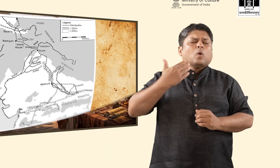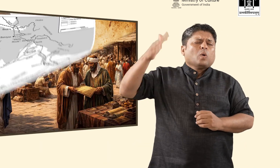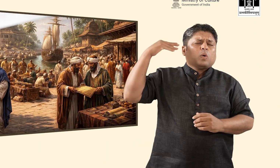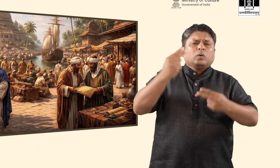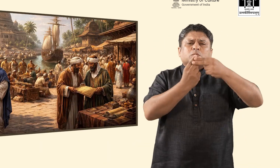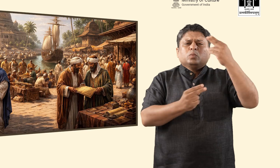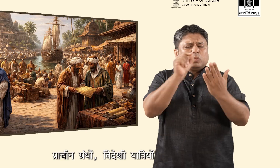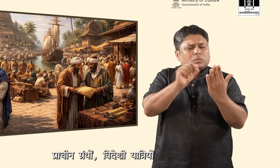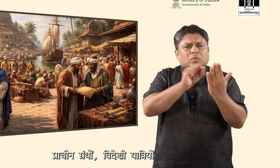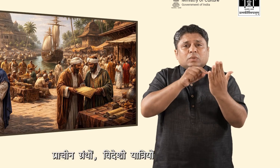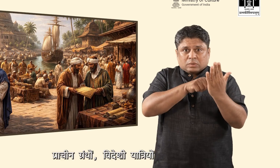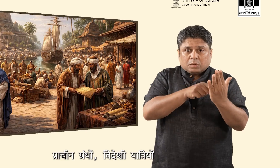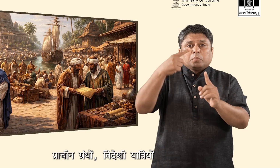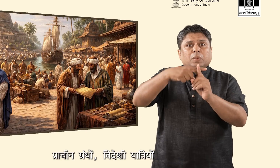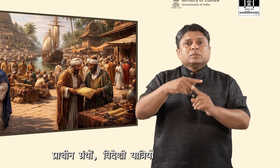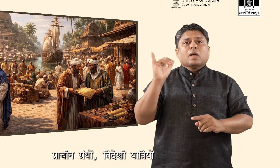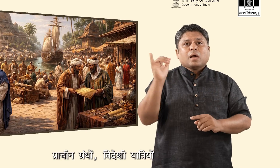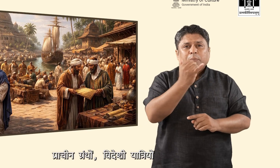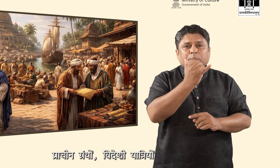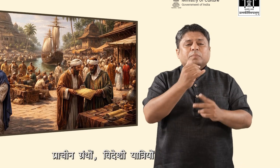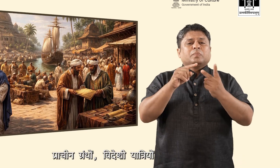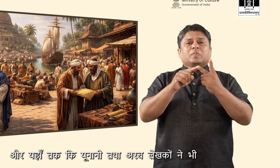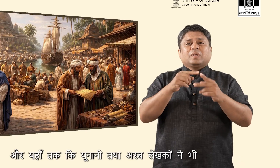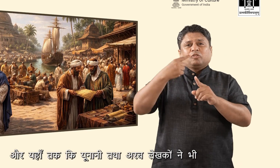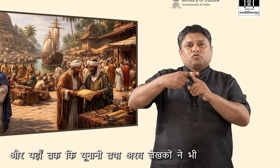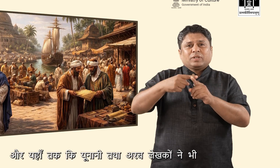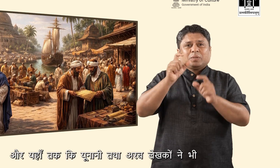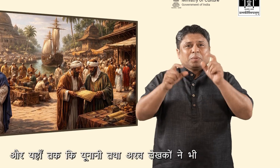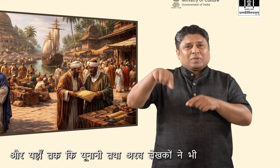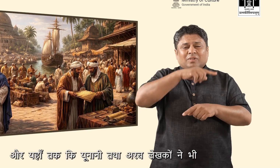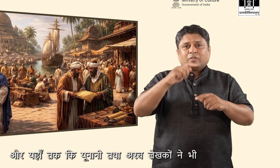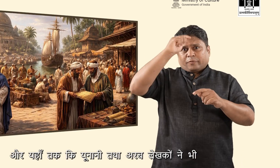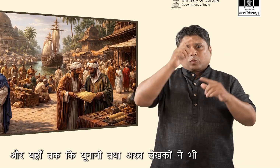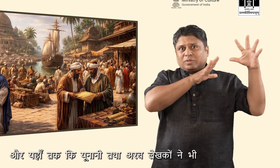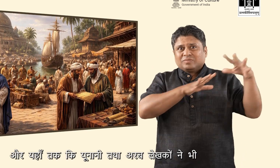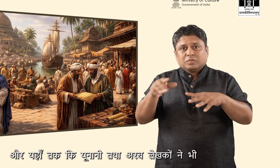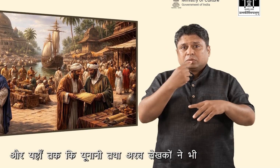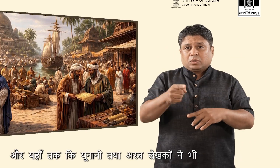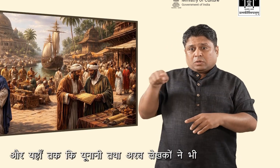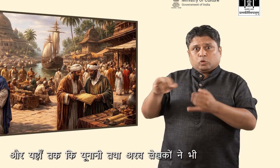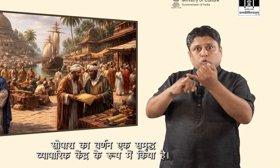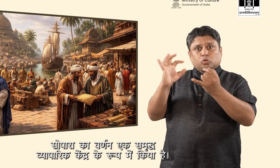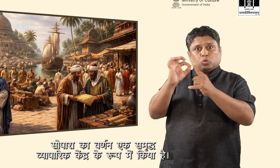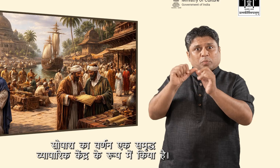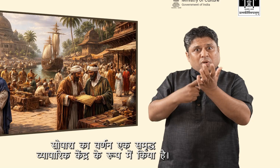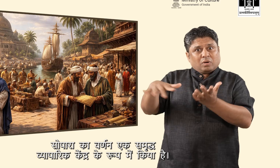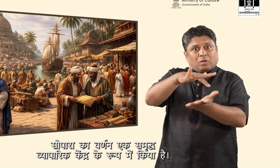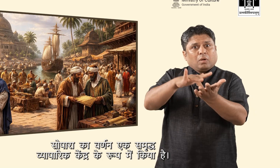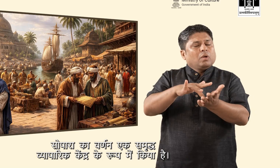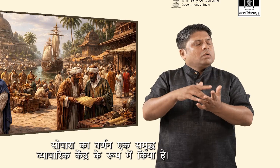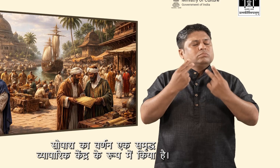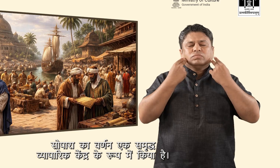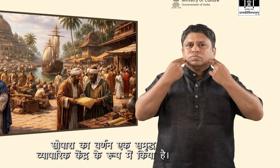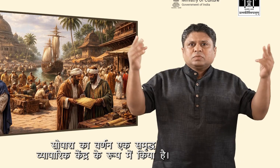था। प्राचीन ग्रंथों, विदेशी यात्रियों और यहाँ तक कि यूनानी तथा अरब लेखकों ने भी सोपारा का